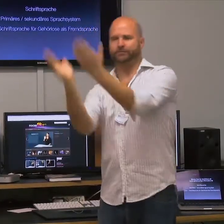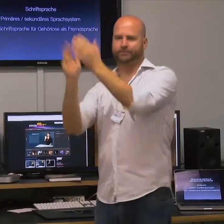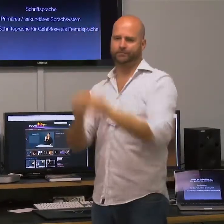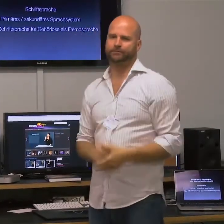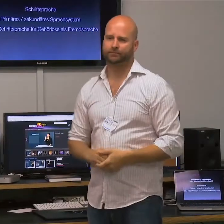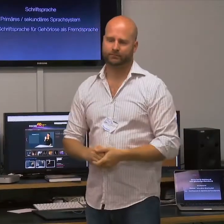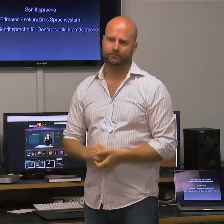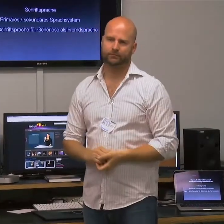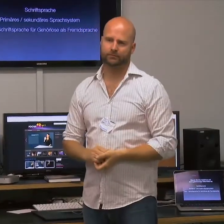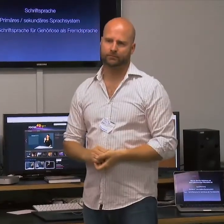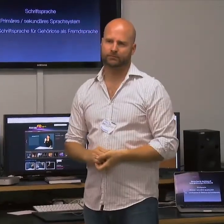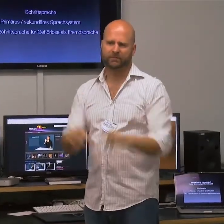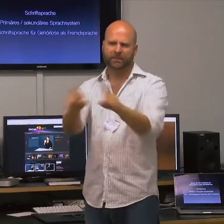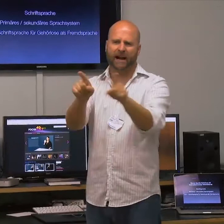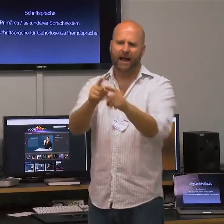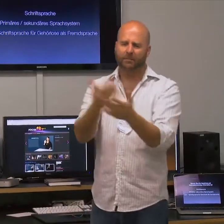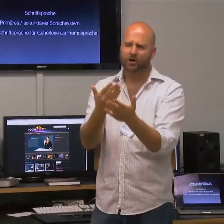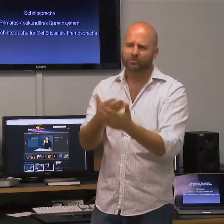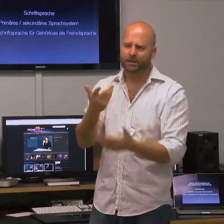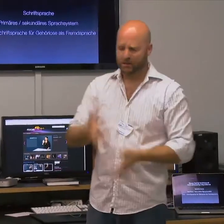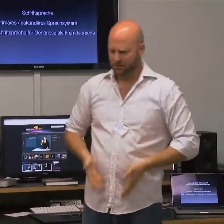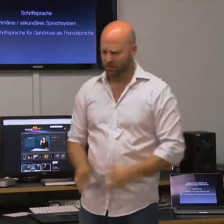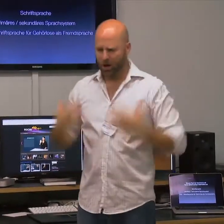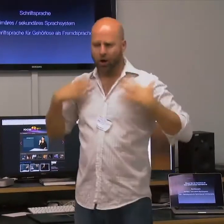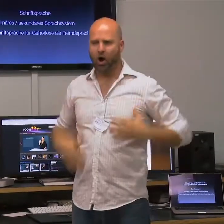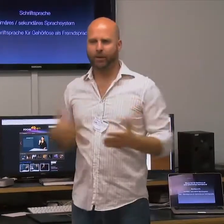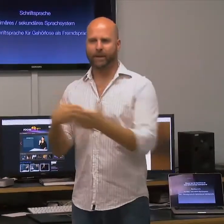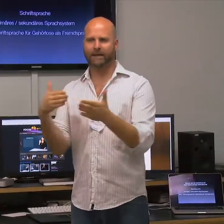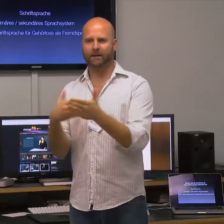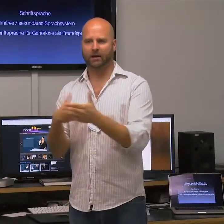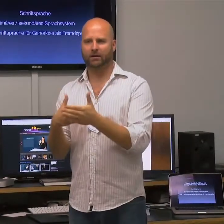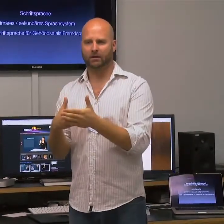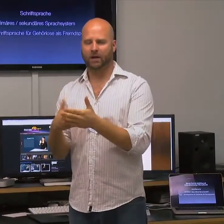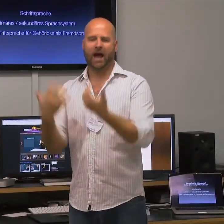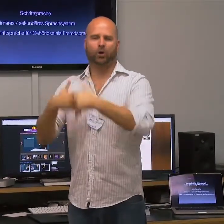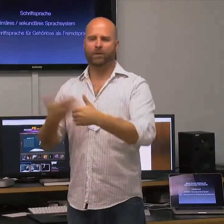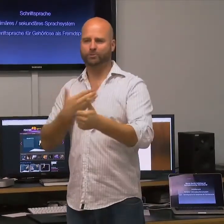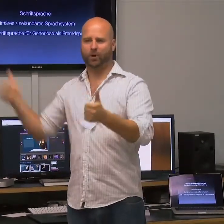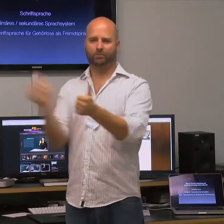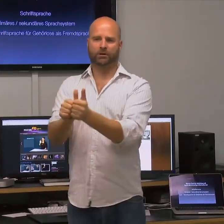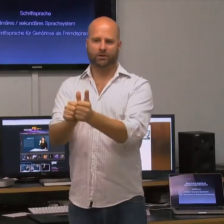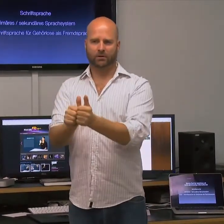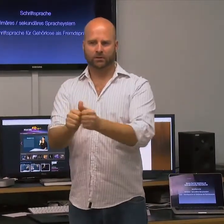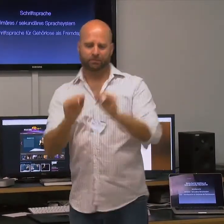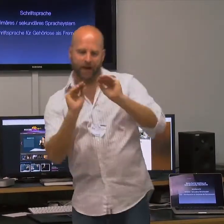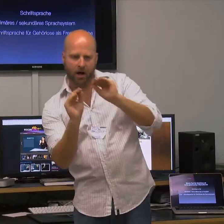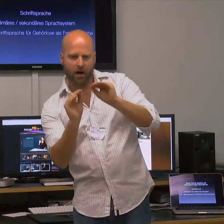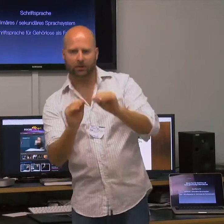und das wird wirklich groß gefördert, das Bilinguale. Gleich zum Beispiel, wenn man körperbehindert zur Welt kommt, bekommt man auch